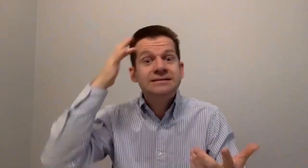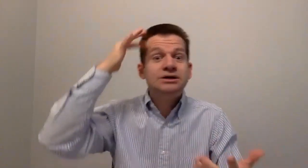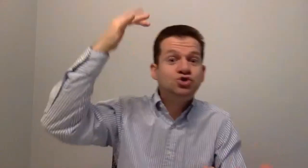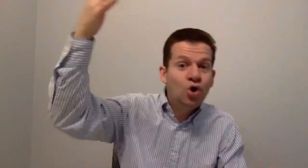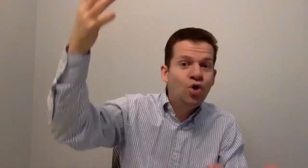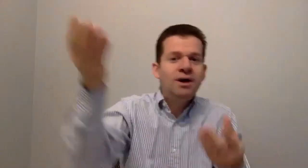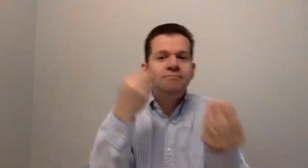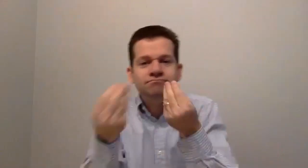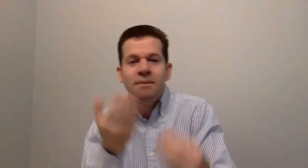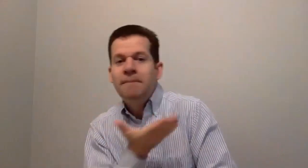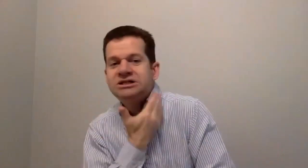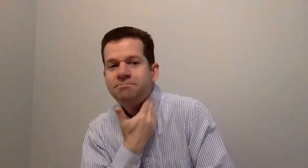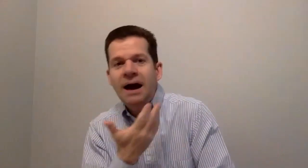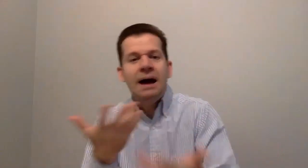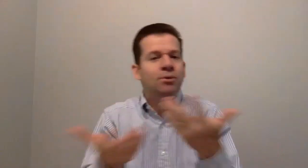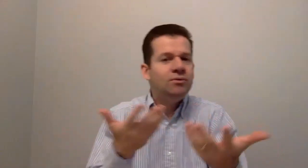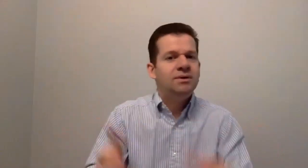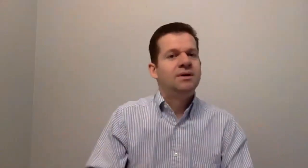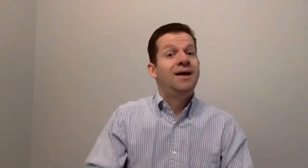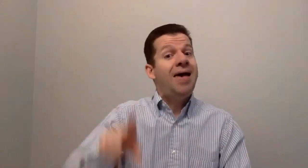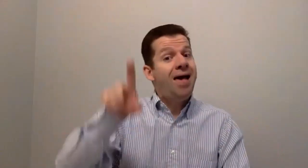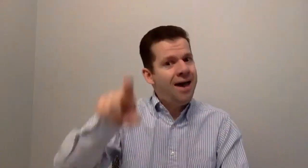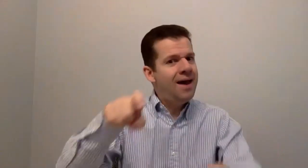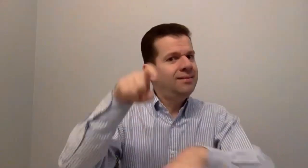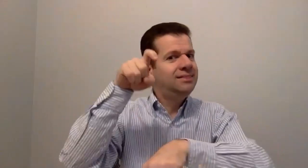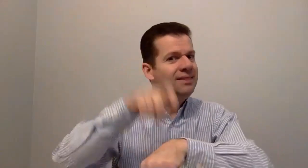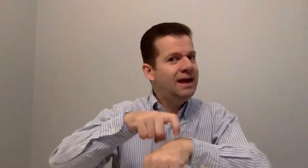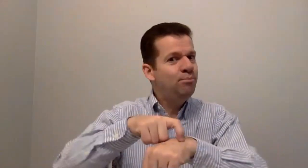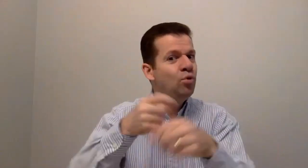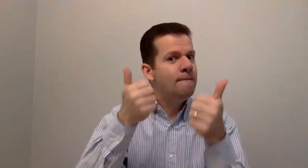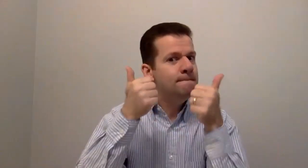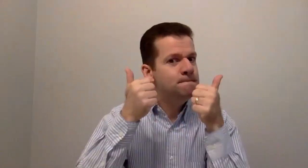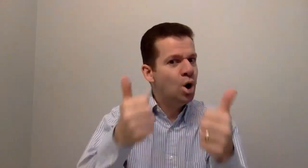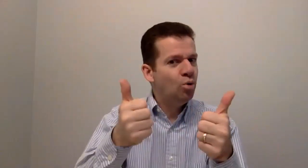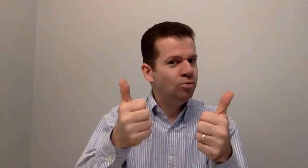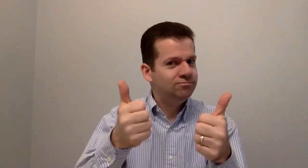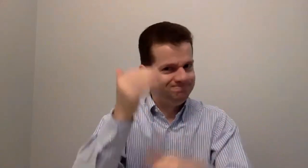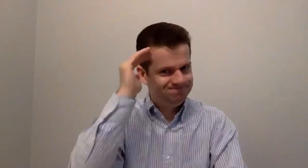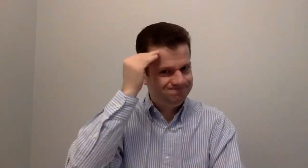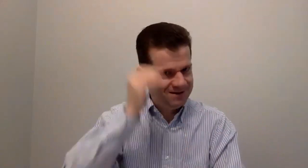pensa, sonha, bate papo, é tempo bom,